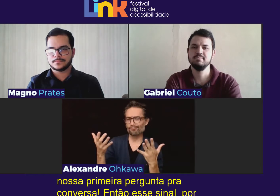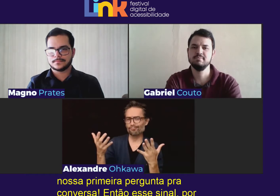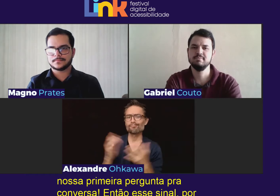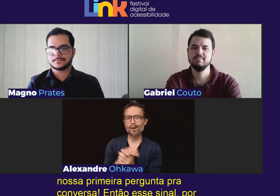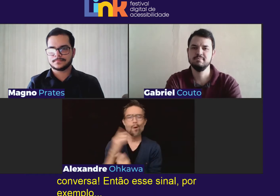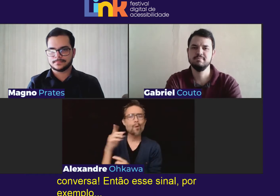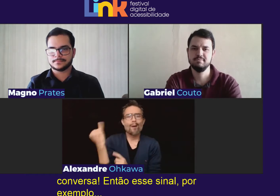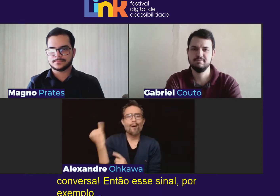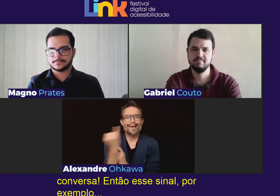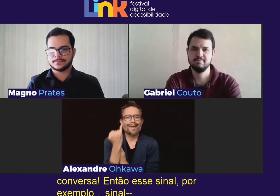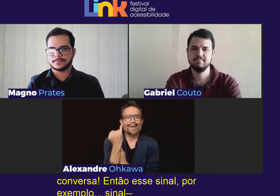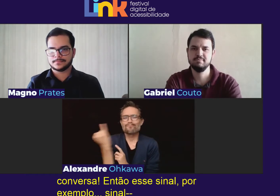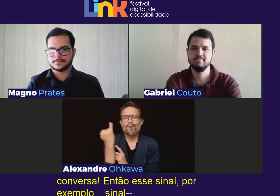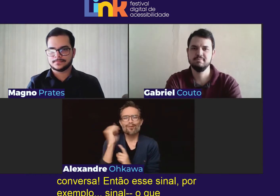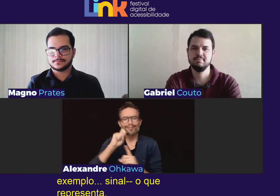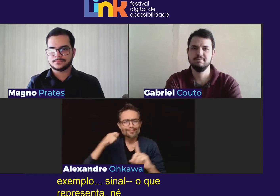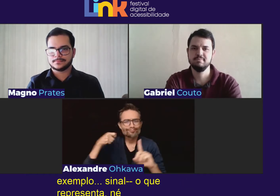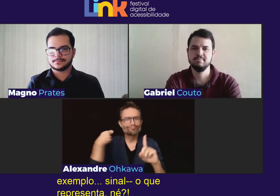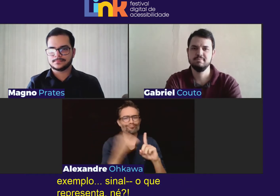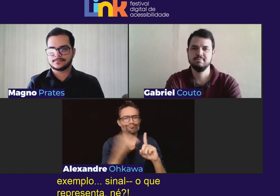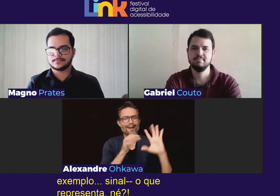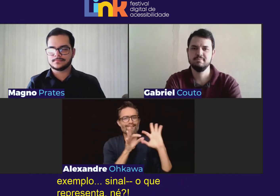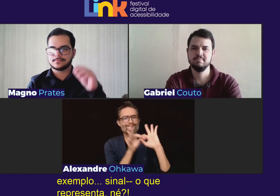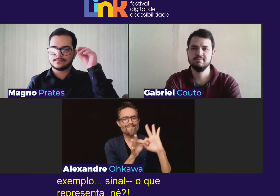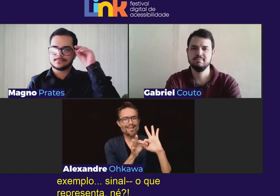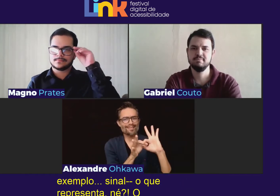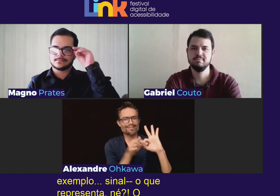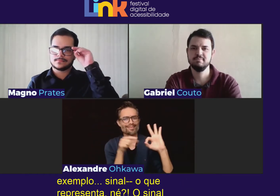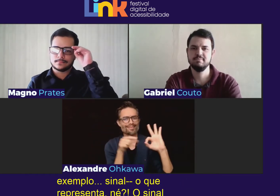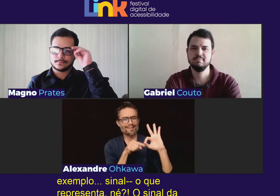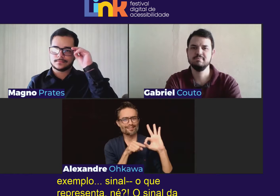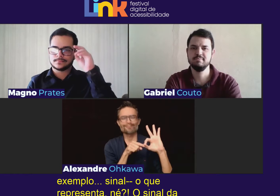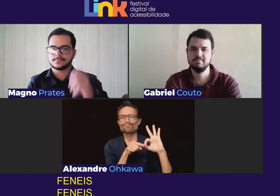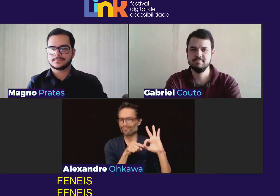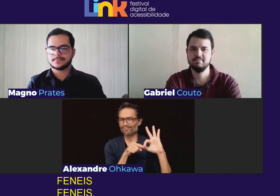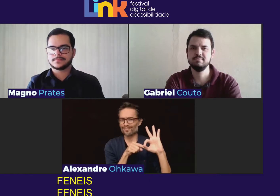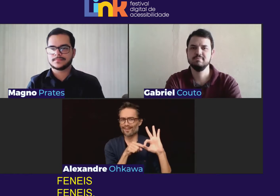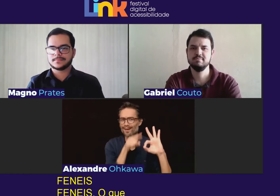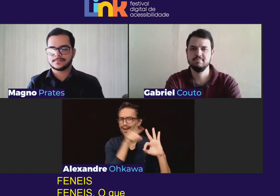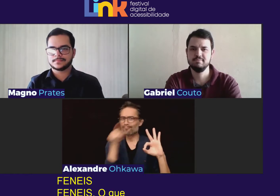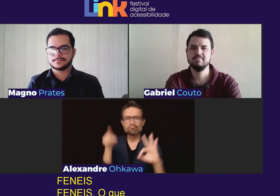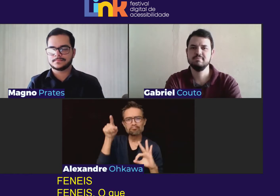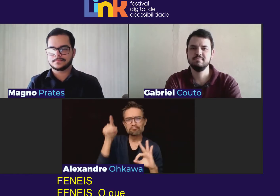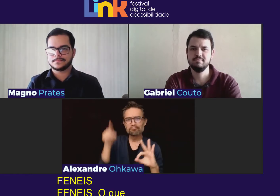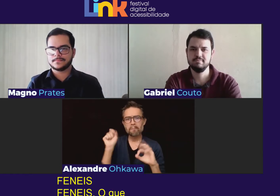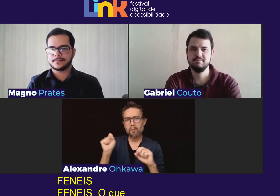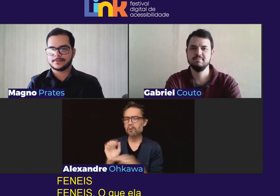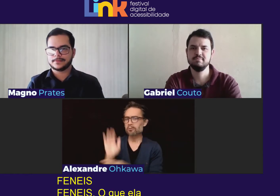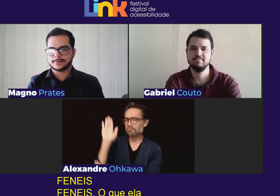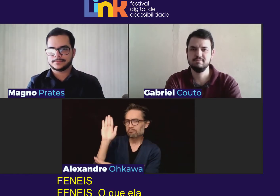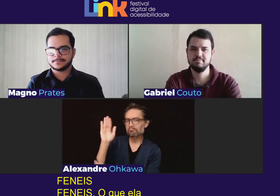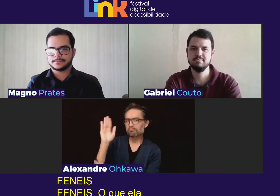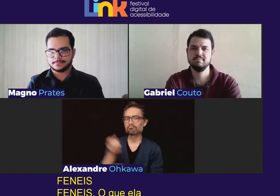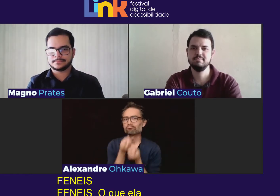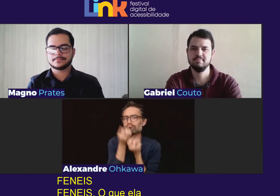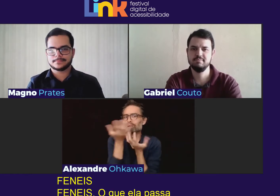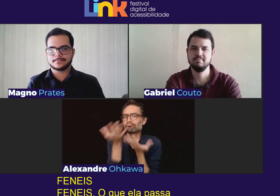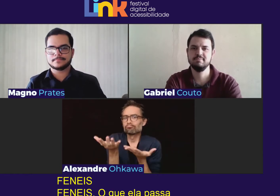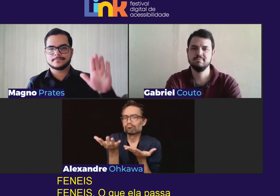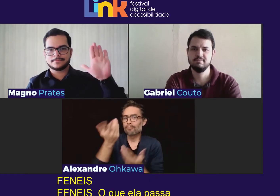né, o sinal da FENES? O que ela representa para vocês? Então, vocês podem levantar a mão